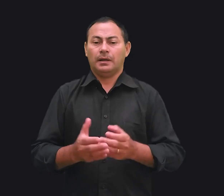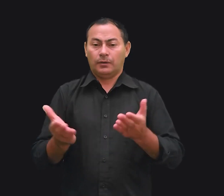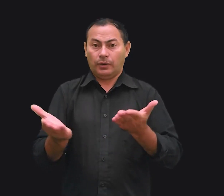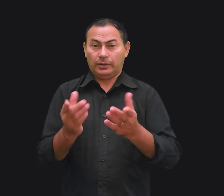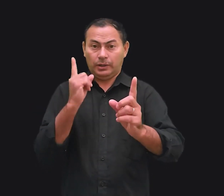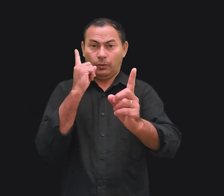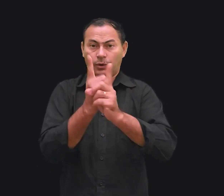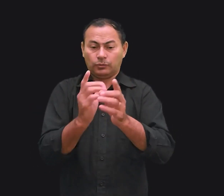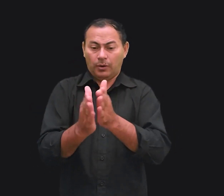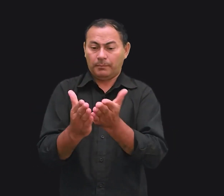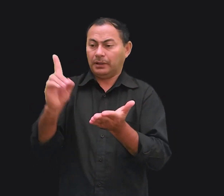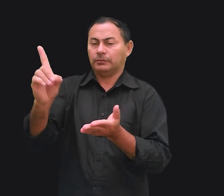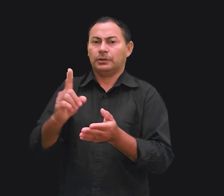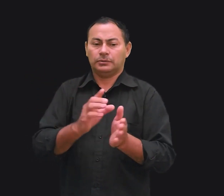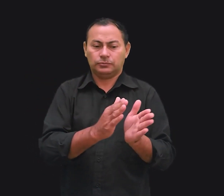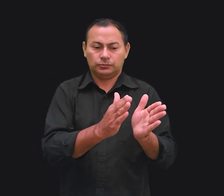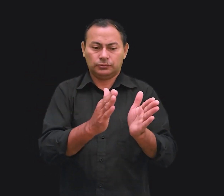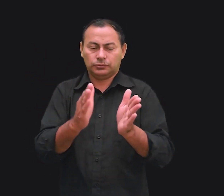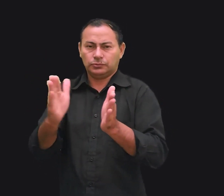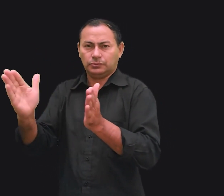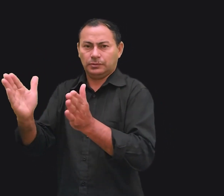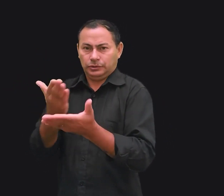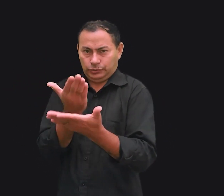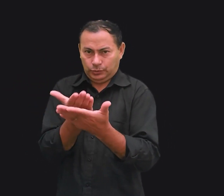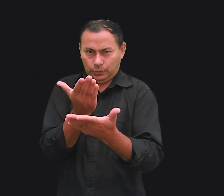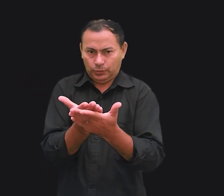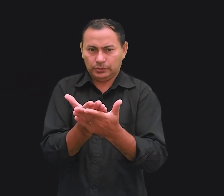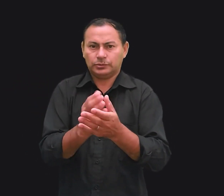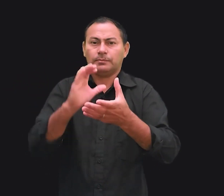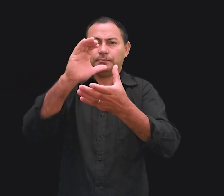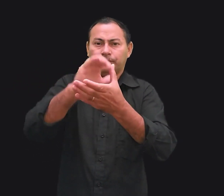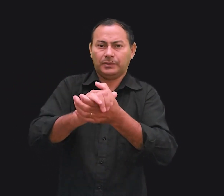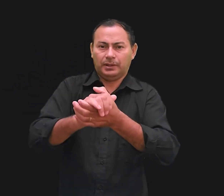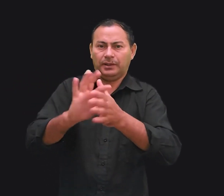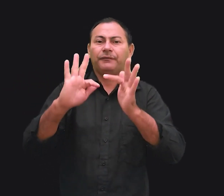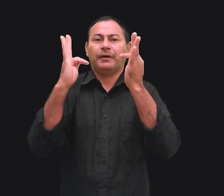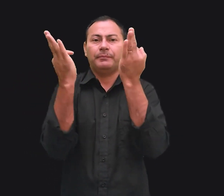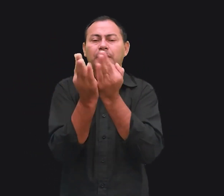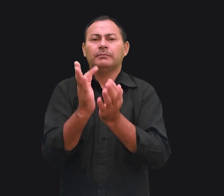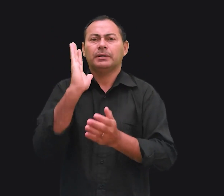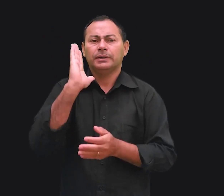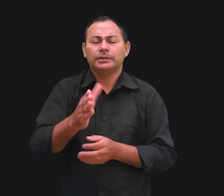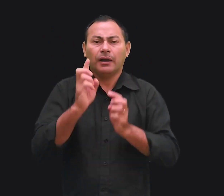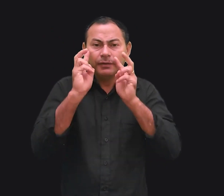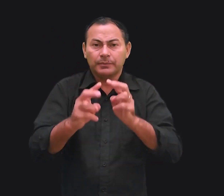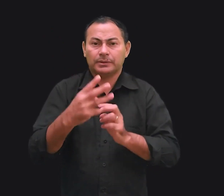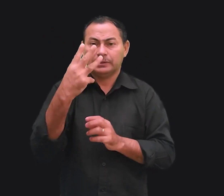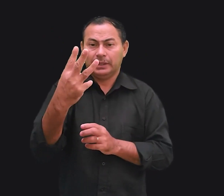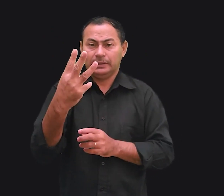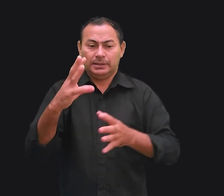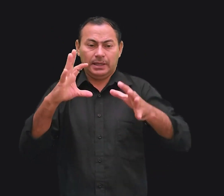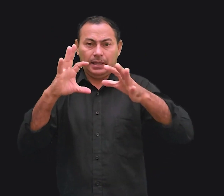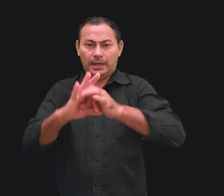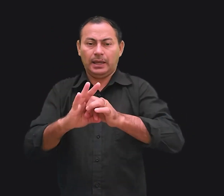Este é o Encontro com a Palavra. Estamos percorrendo uma série de estudos sobre casamento e família. Já vimos que 3 dos elos